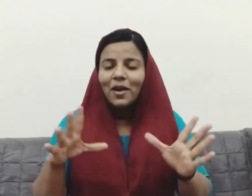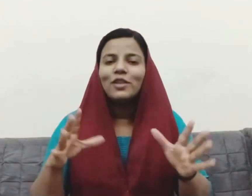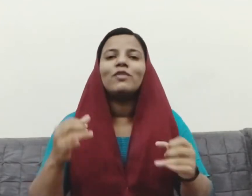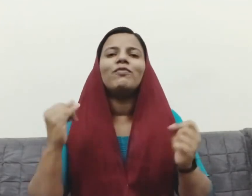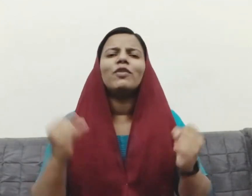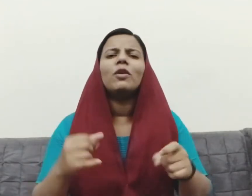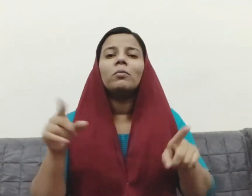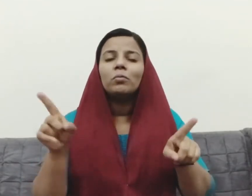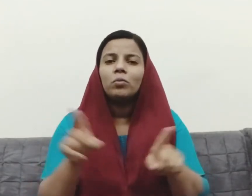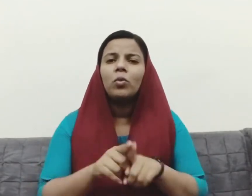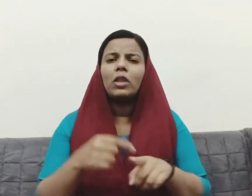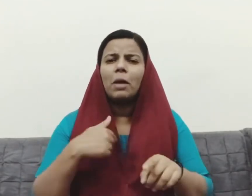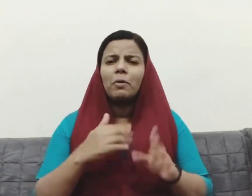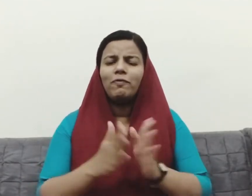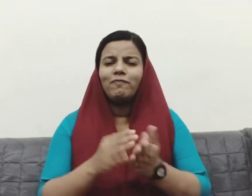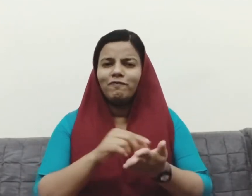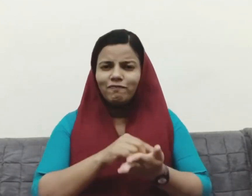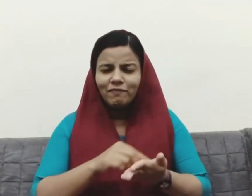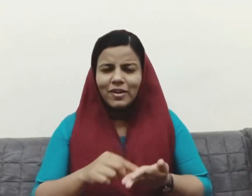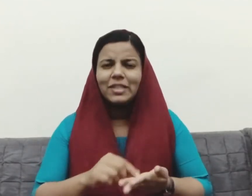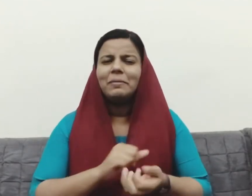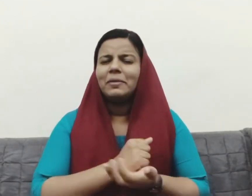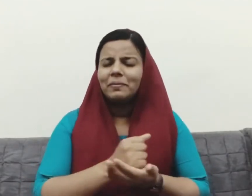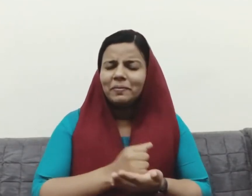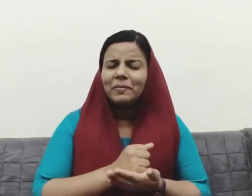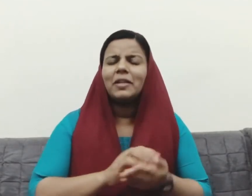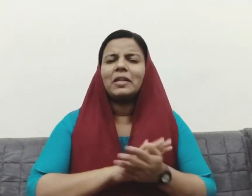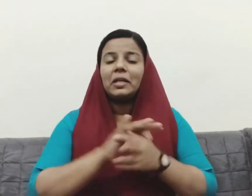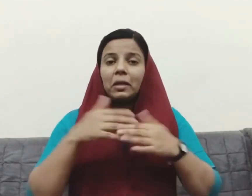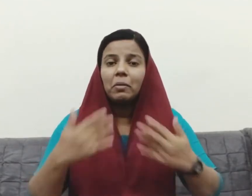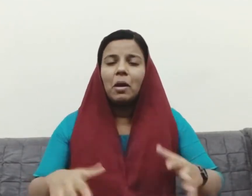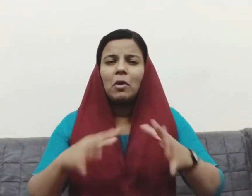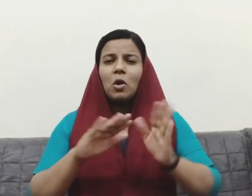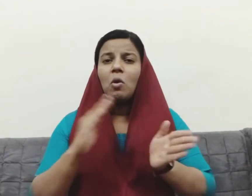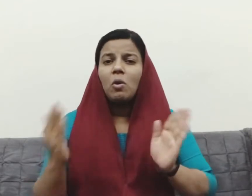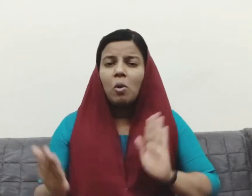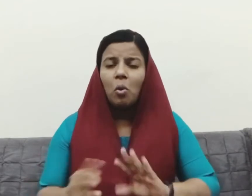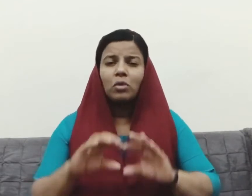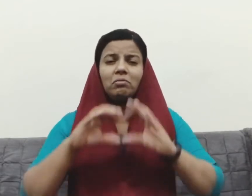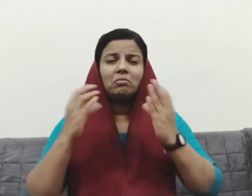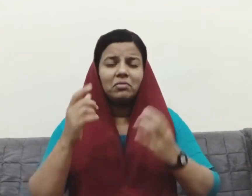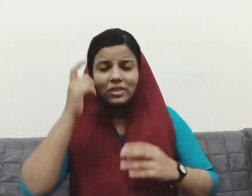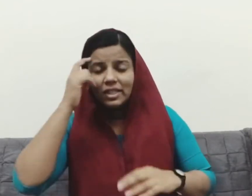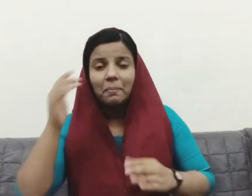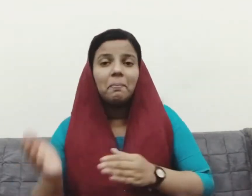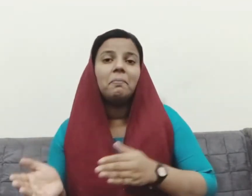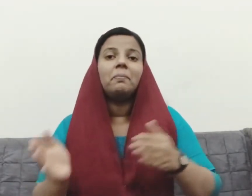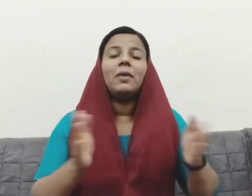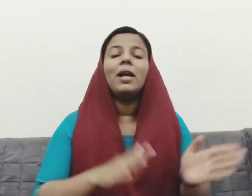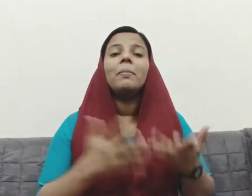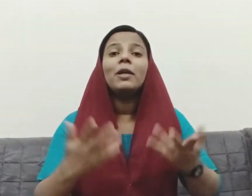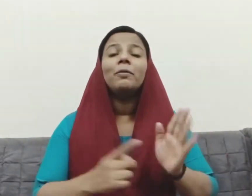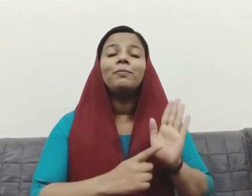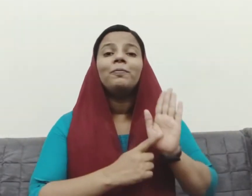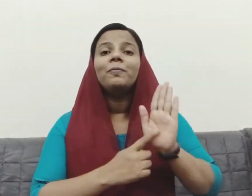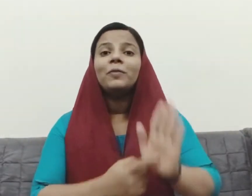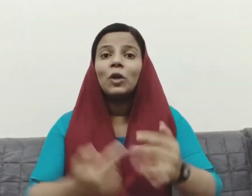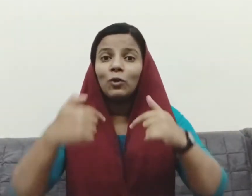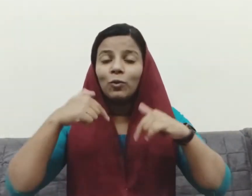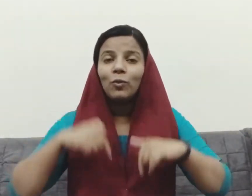പോലെ ദൈവവചനത്താൽ നമ്മൾ കഴുകപ്പെടും തോറും ഭൗമികമായത് നമ്മളിൽ നിന്ന് മാറിപ്പോവുകയും ആമേൻ അമേൻ എന്ത് പുറത്തു വരും, അമേൻ